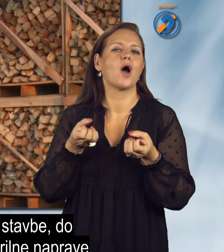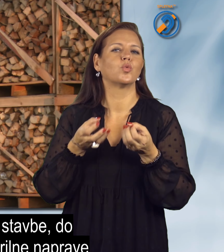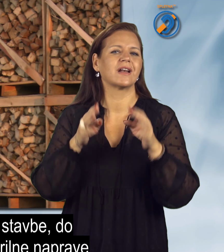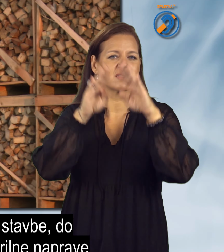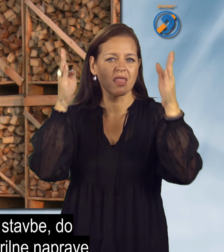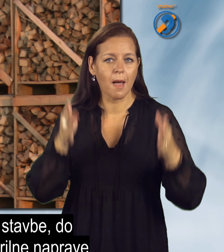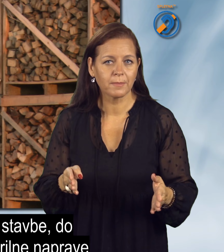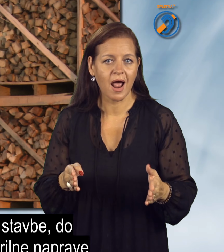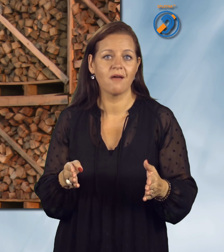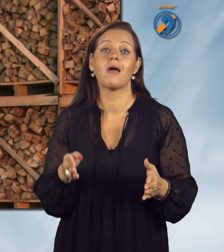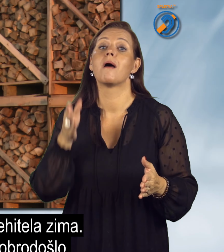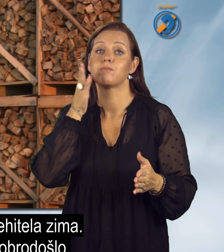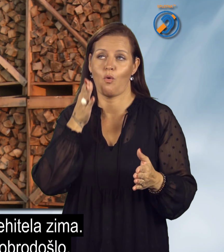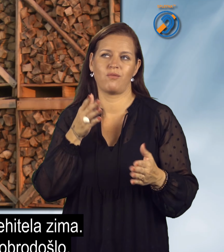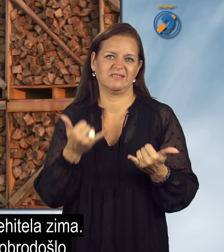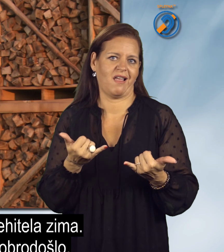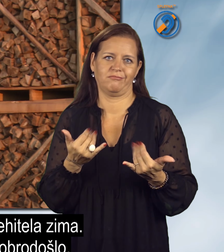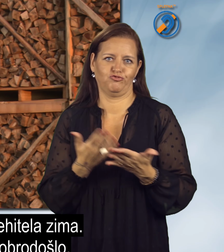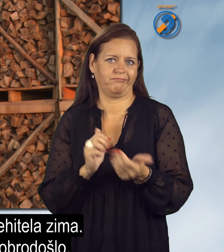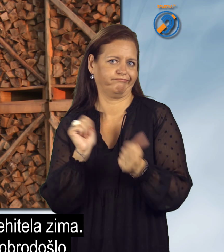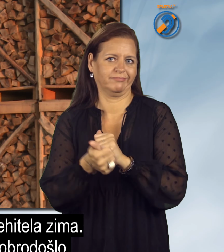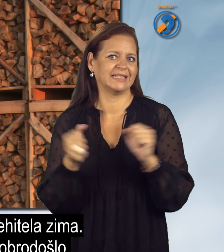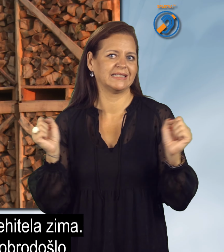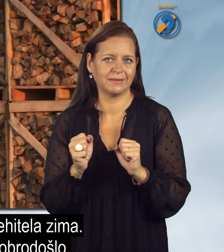bo najverjetneje prehitela zima.